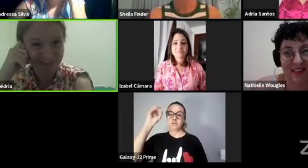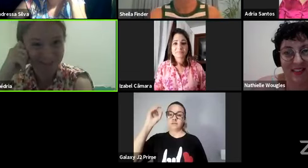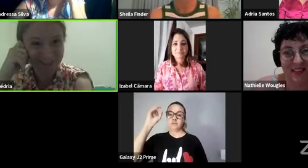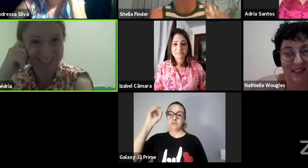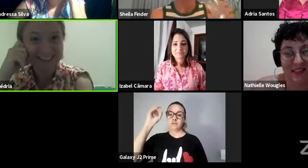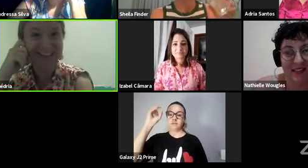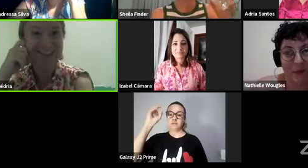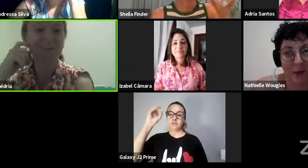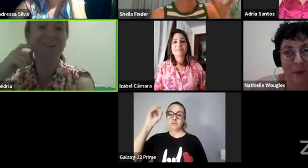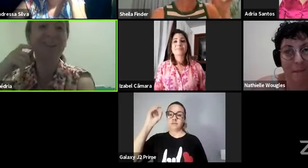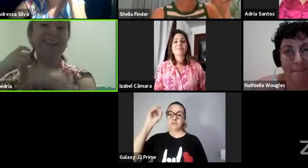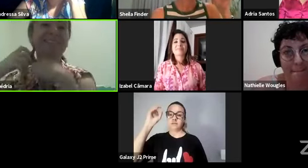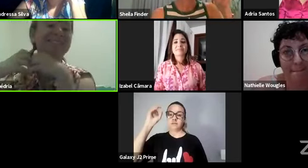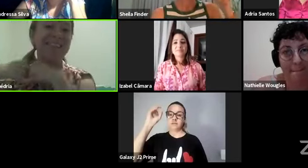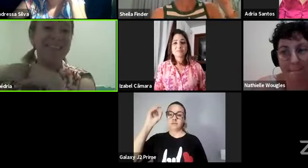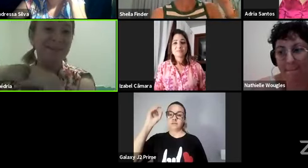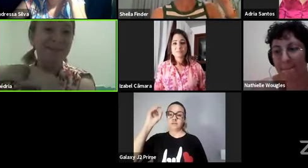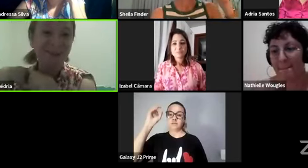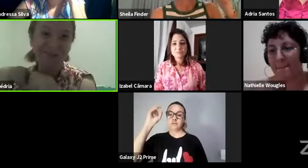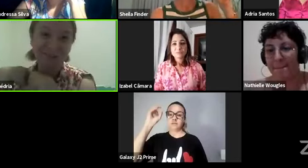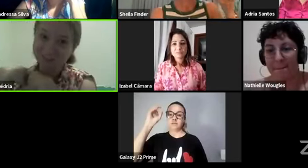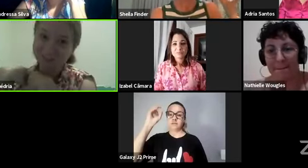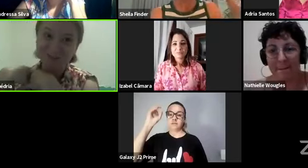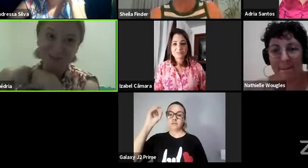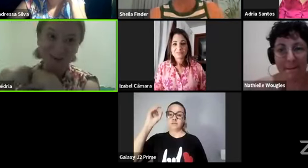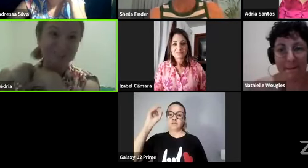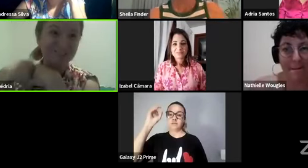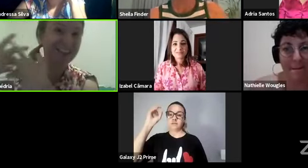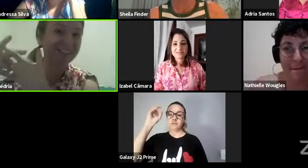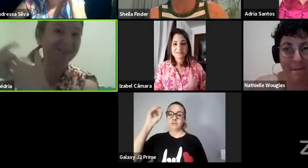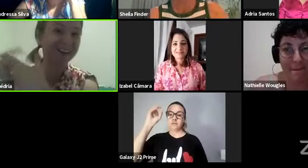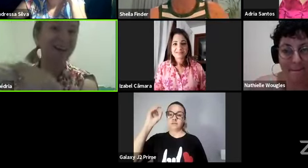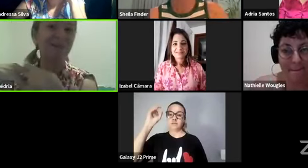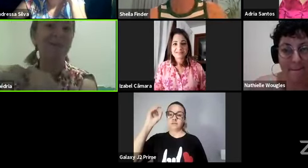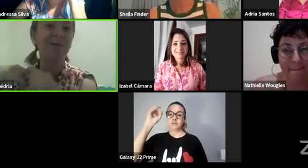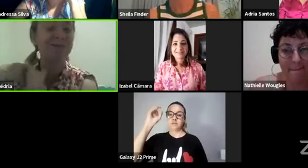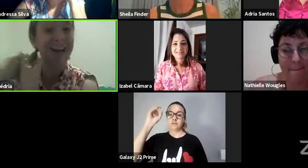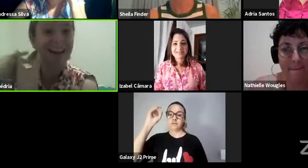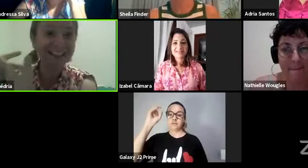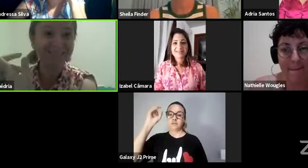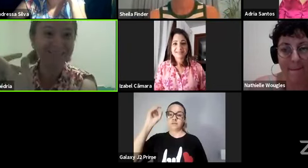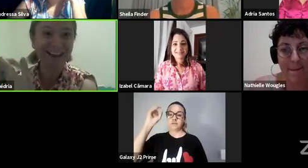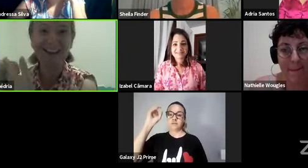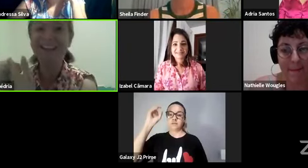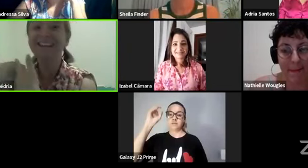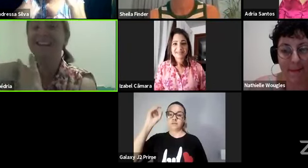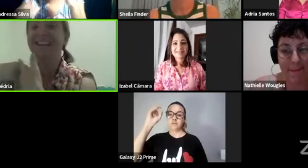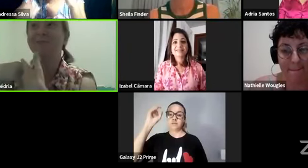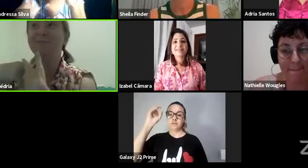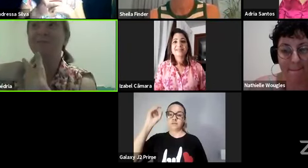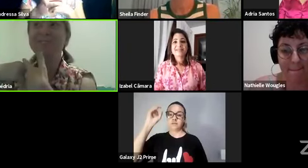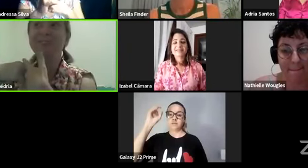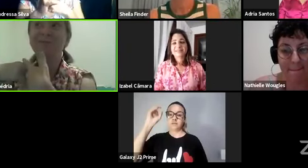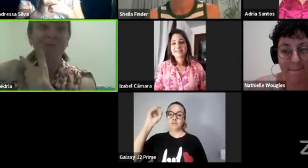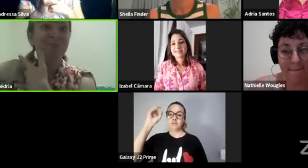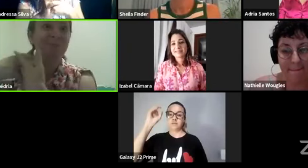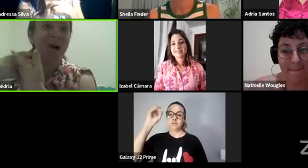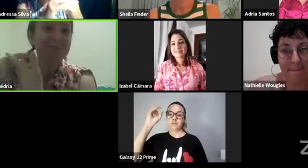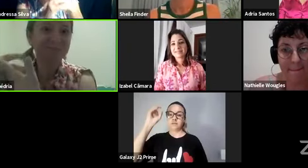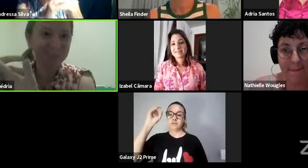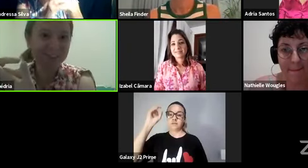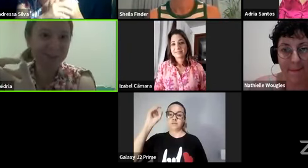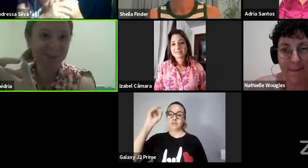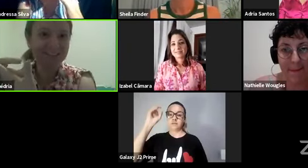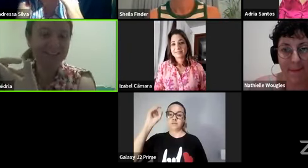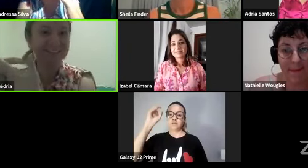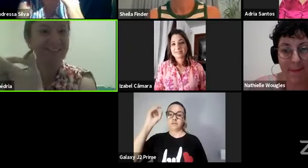aconteceu comigo. Então, eu tenho, assim, até um pouco, quando eu escuto a Sheila falar, um pouco da Adria falar, eu fico pensando como